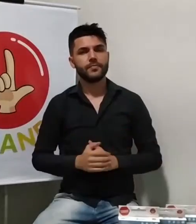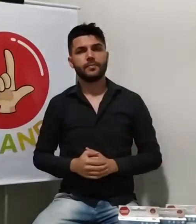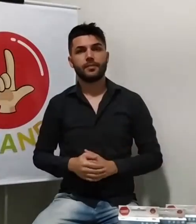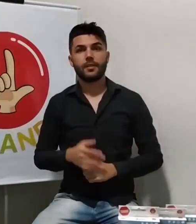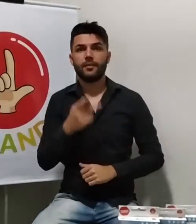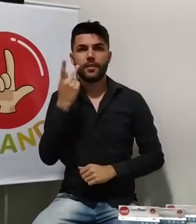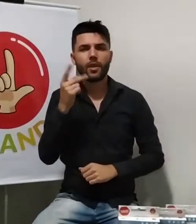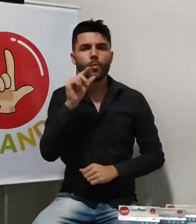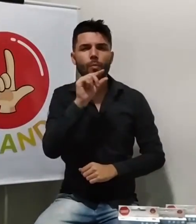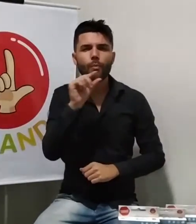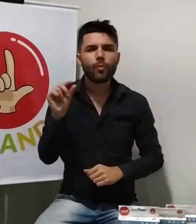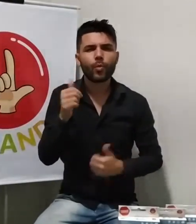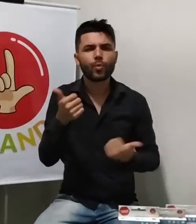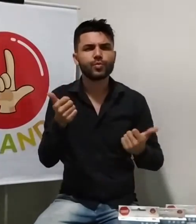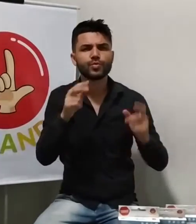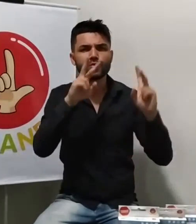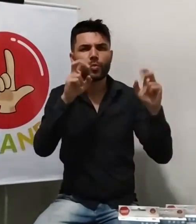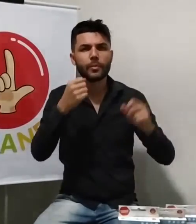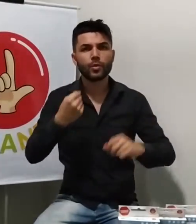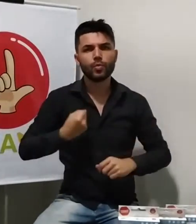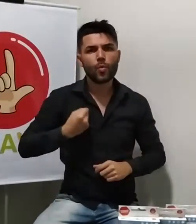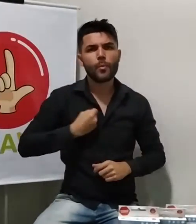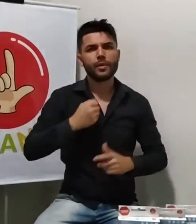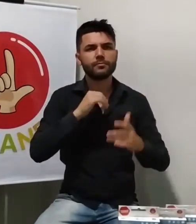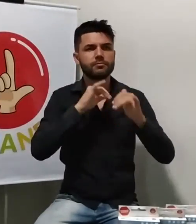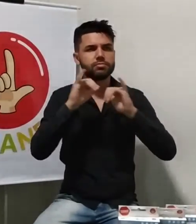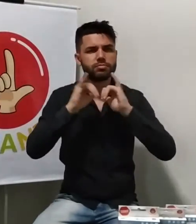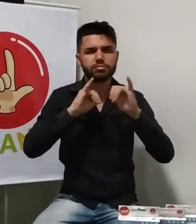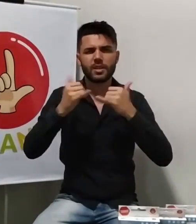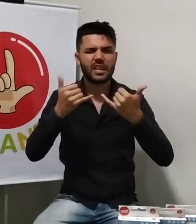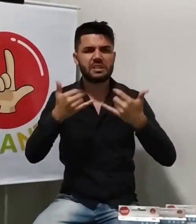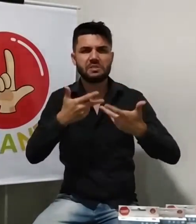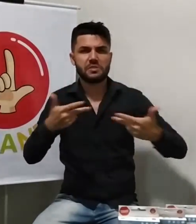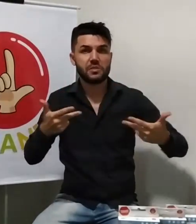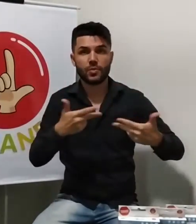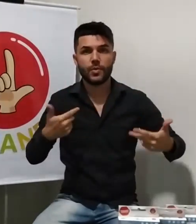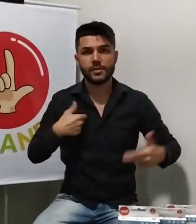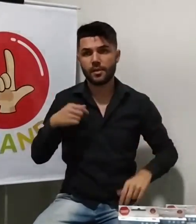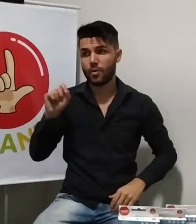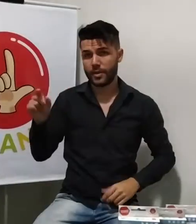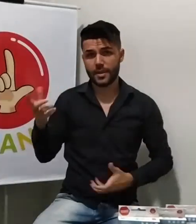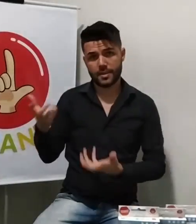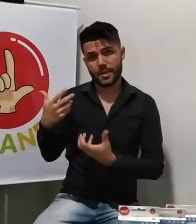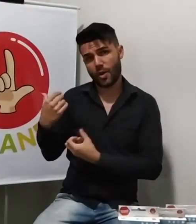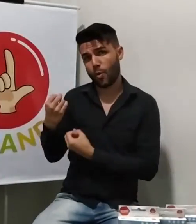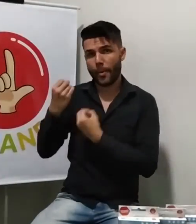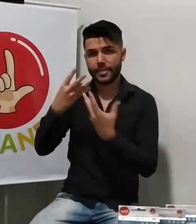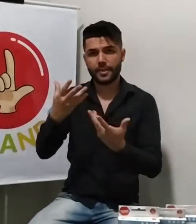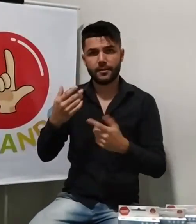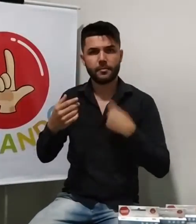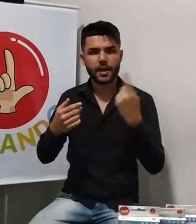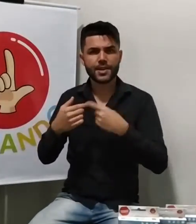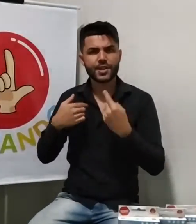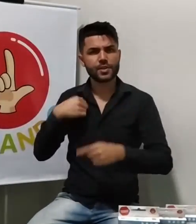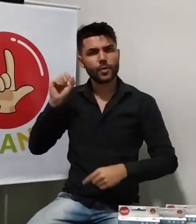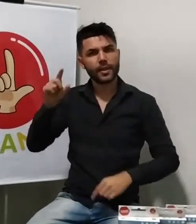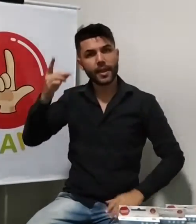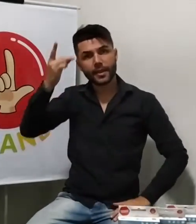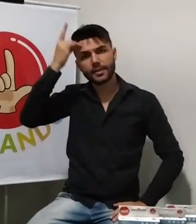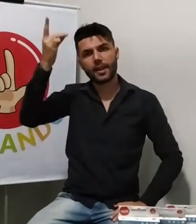pra galera ter uma ideia do que se tornou. Você já falou, 150 grandes clientes, quantos funcionários, faturamento, valor de mercado. O que você pode falar pra nós disso aí? A